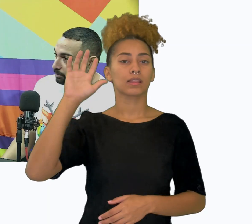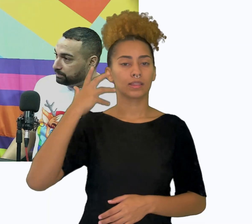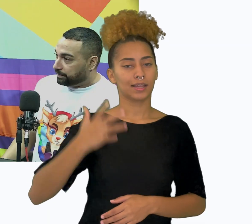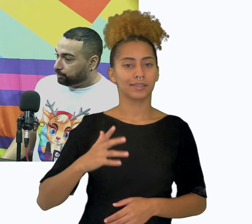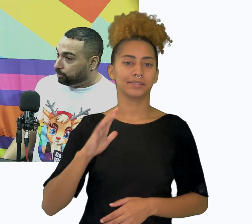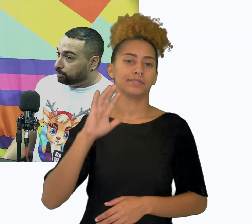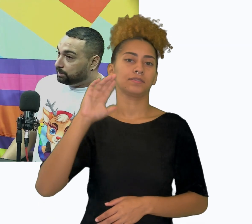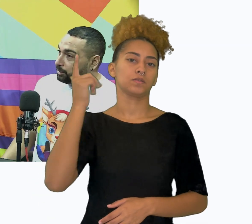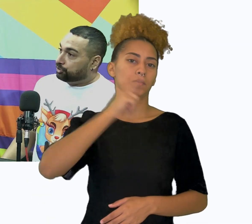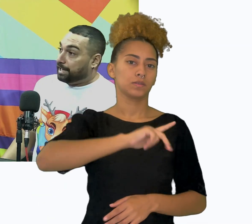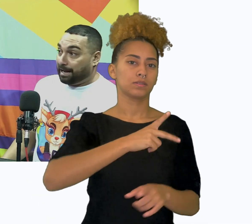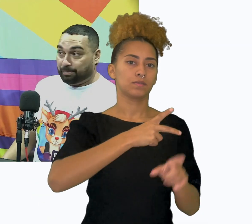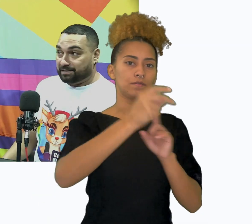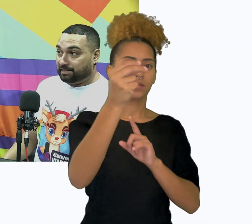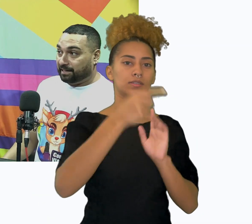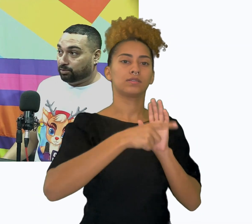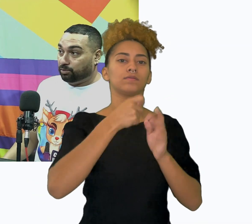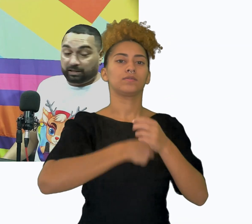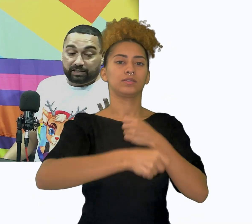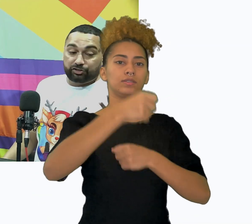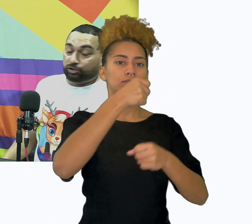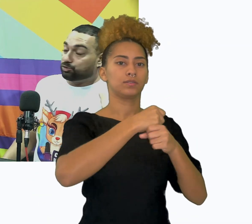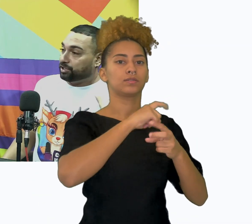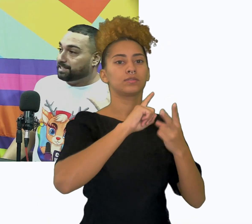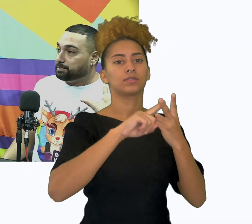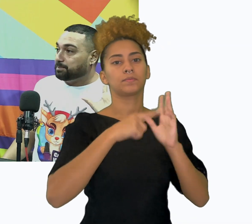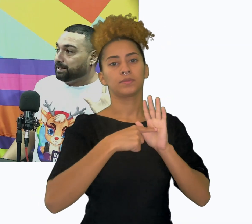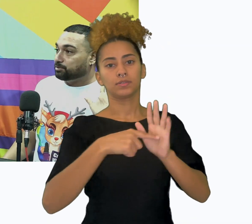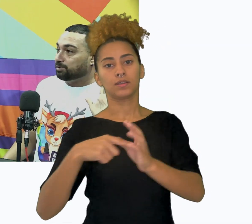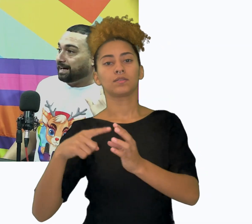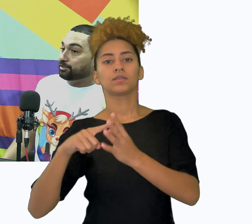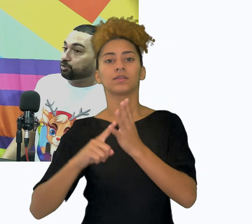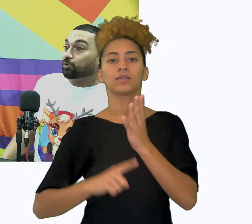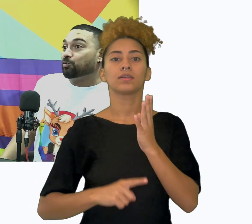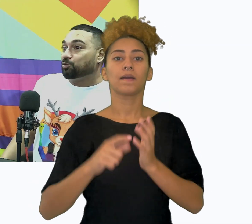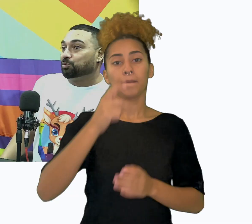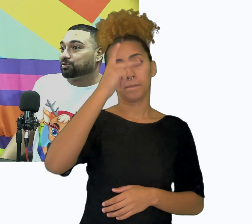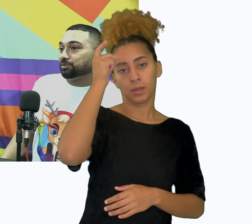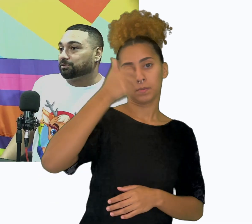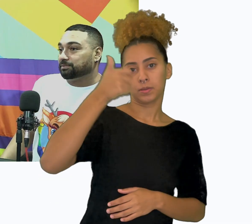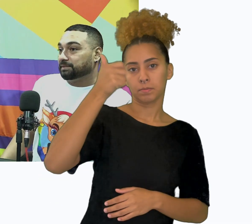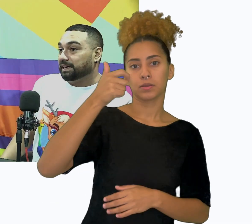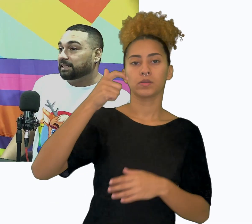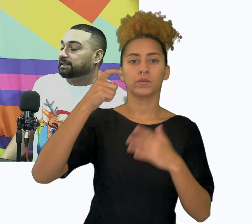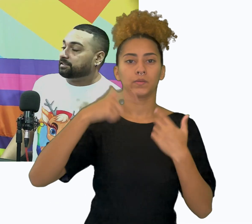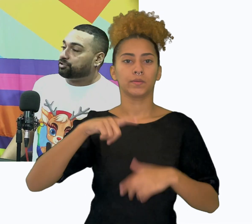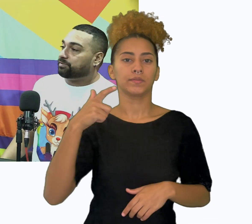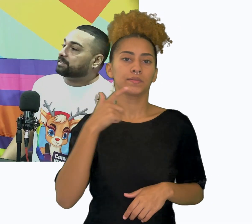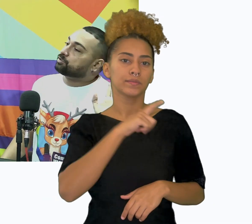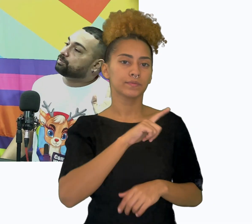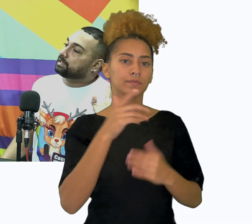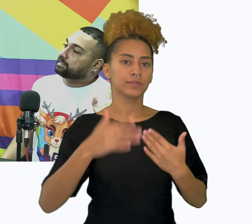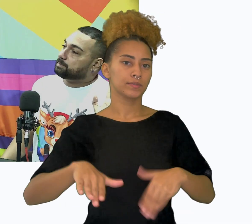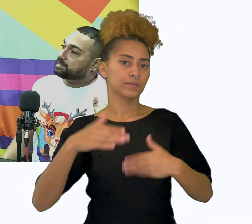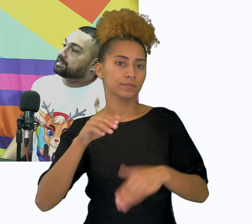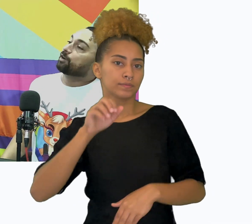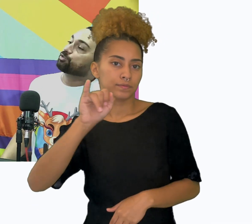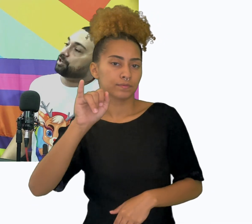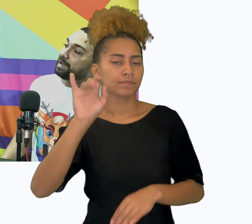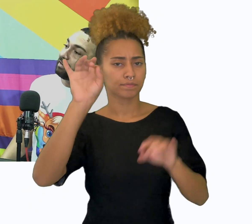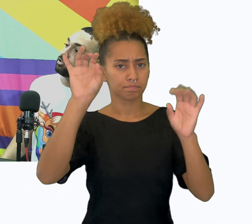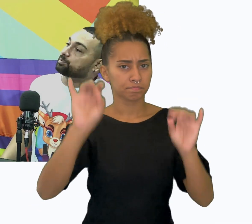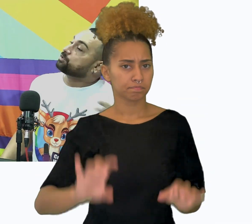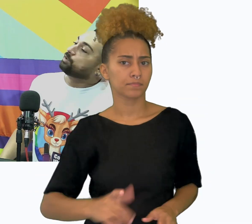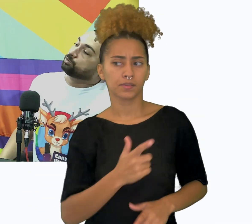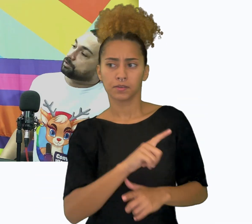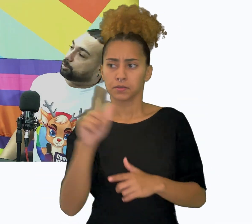ano anterior, tinha a apresentadora e tinha os 3 primeiros lugares do concurso, né? E se tivesse uma especial,